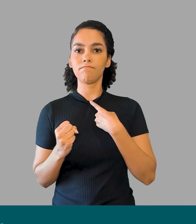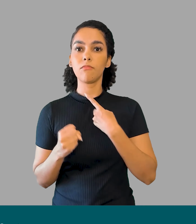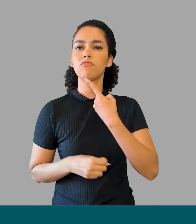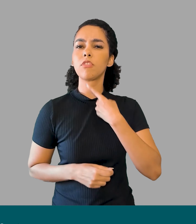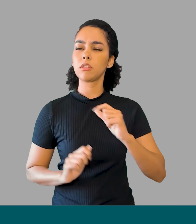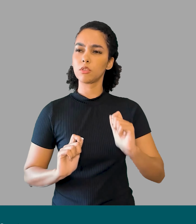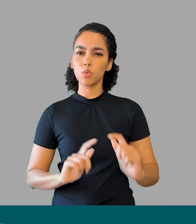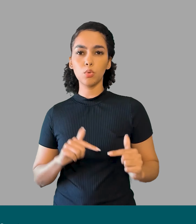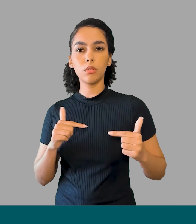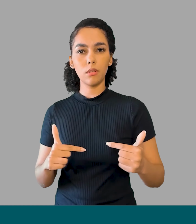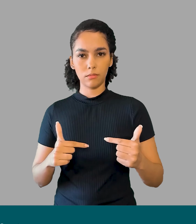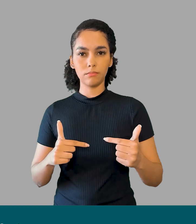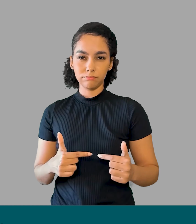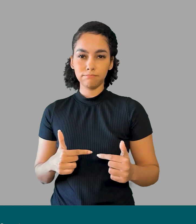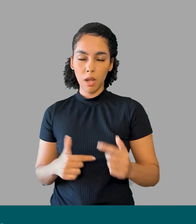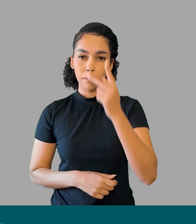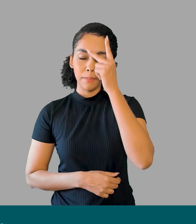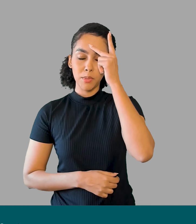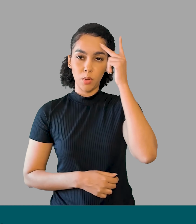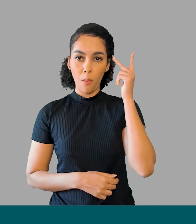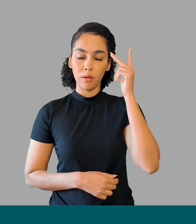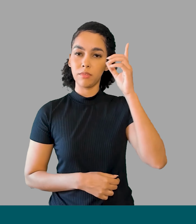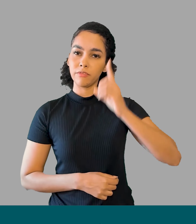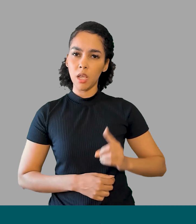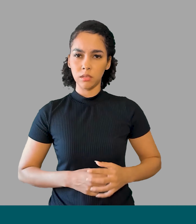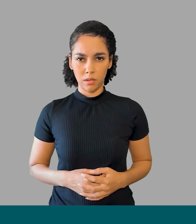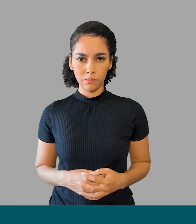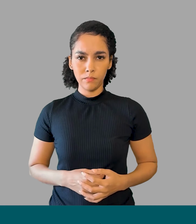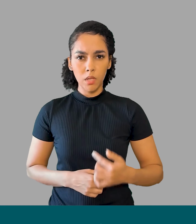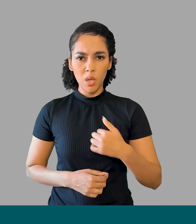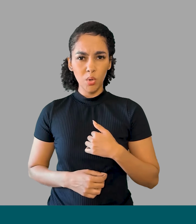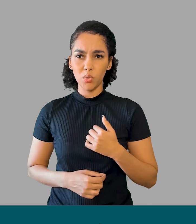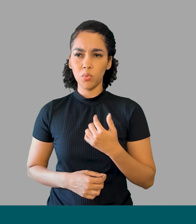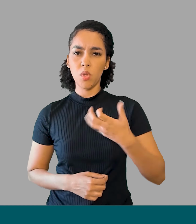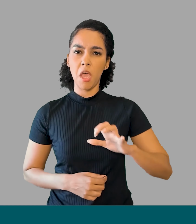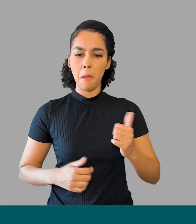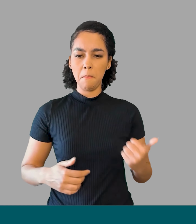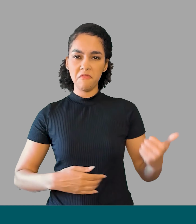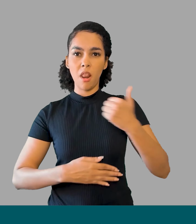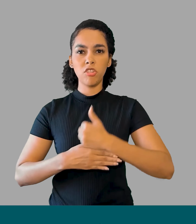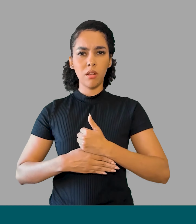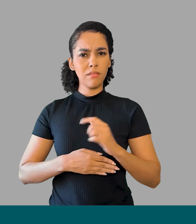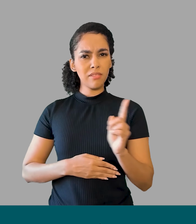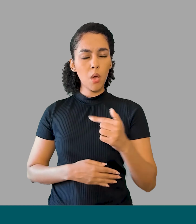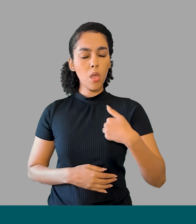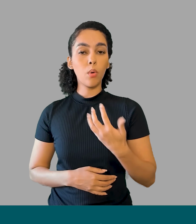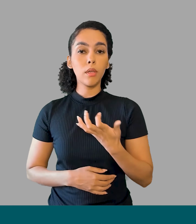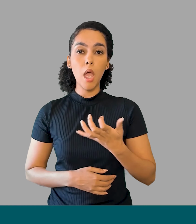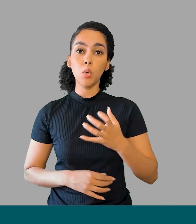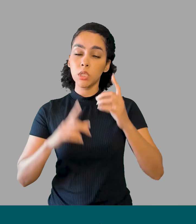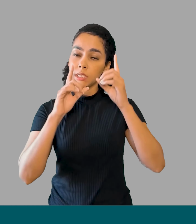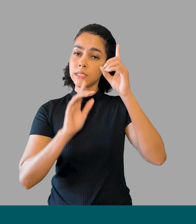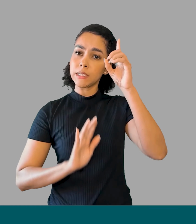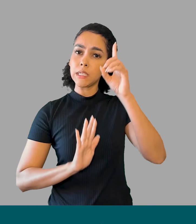lutar pela pessoa com deficiência. Eu não quero ser privilegiada, eu quero ter o mesmo